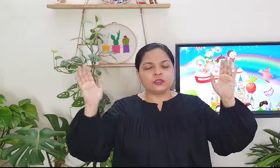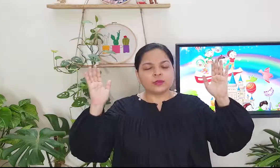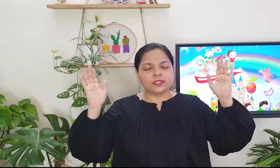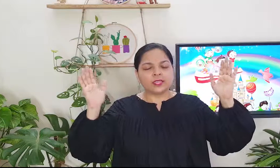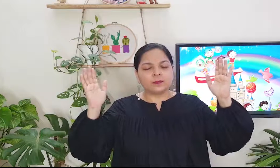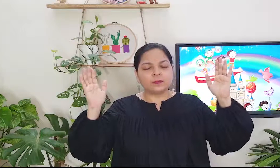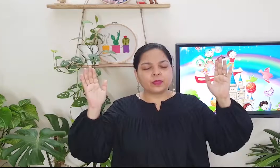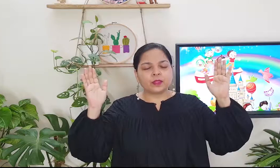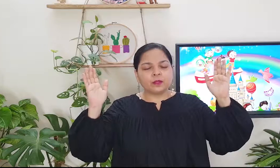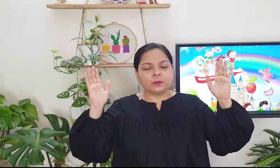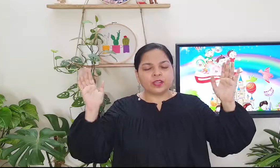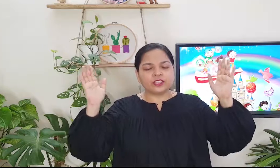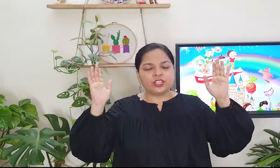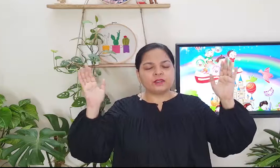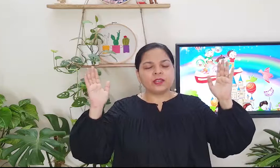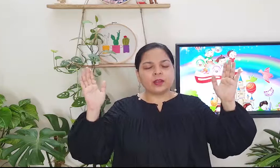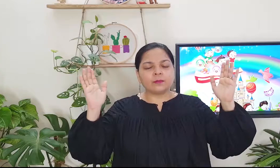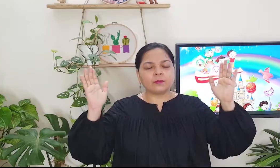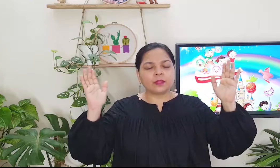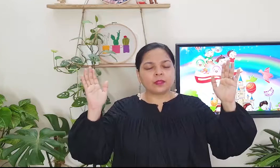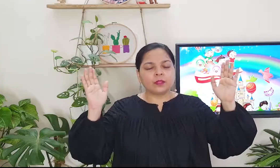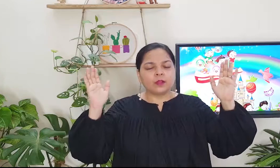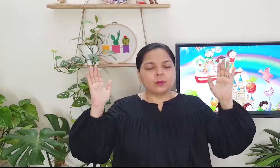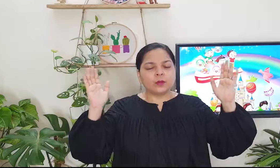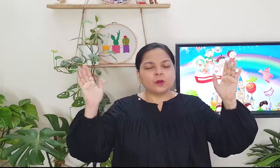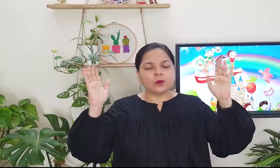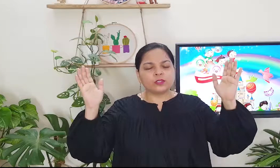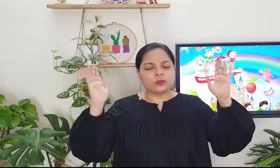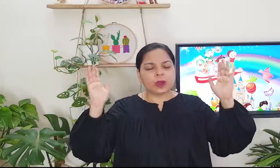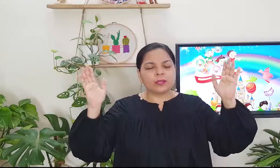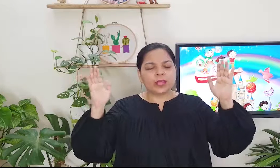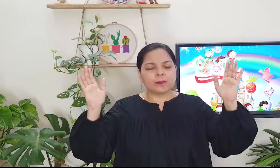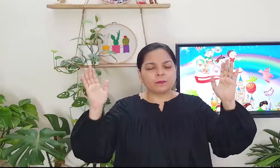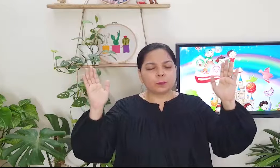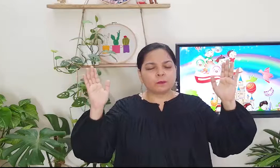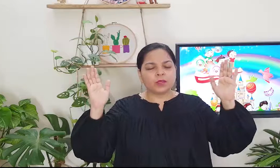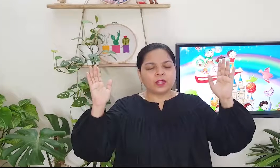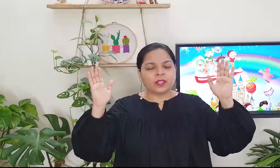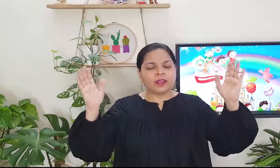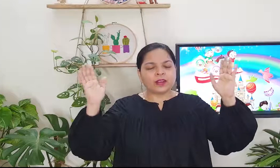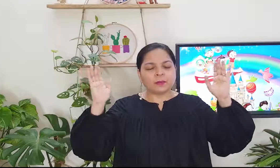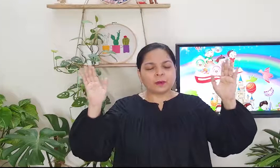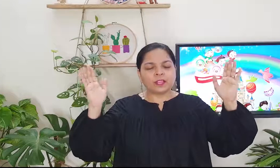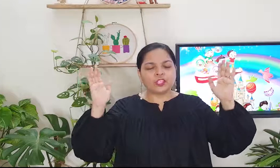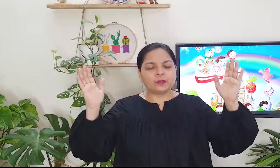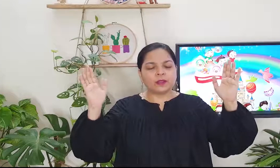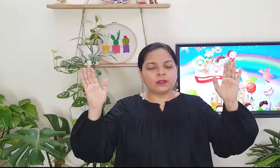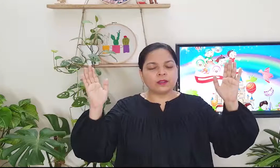আজ যীশু খ্রিস্ট আমার জীবনের প্রভু আর স্বামী। ধন্যবাদ প্রভু,